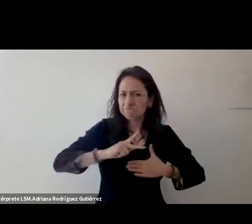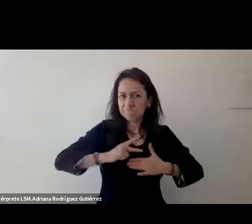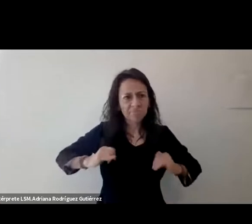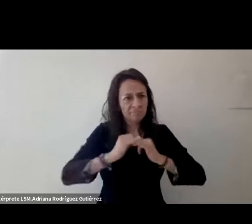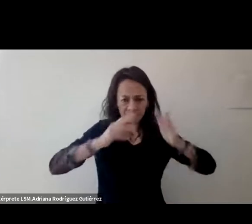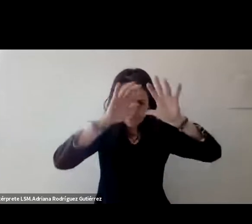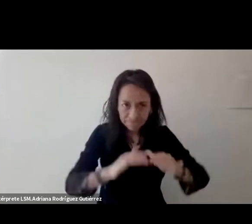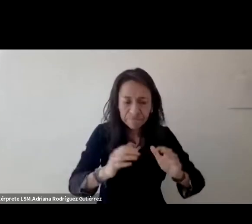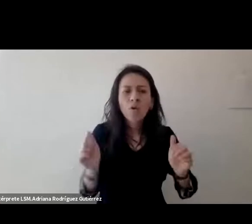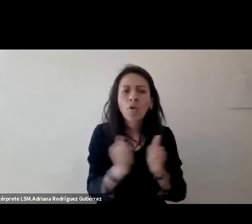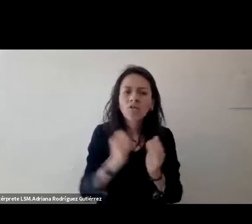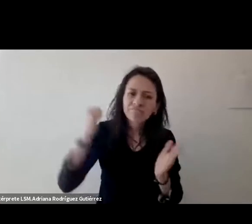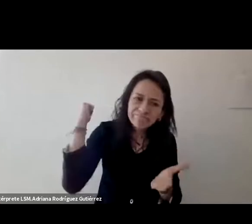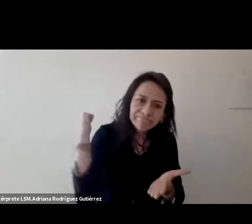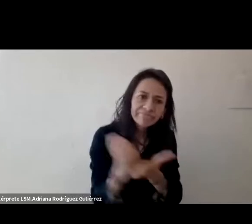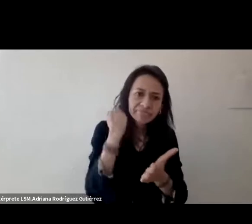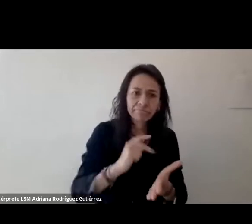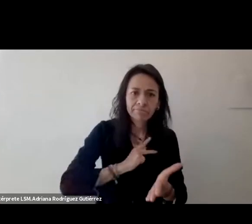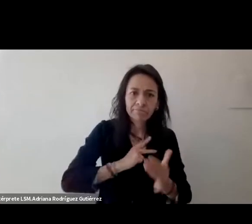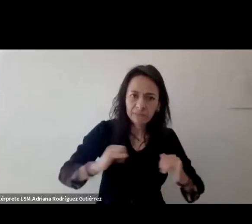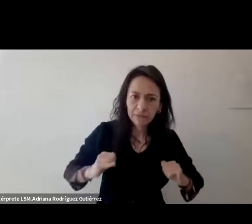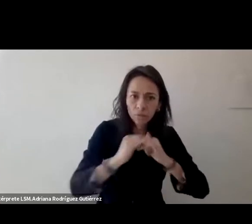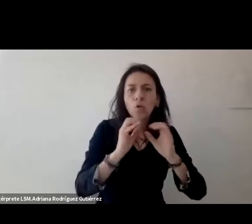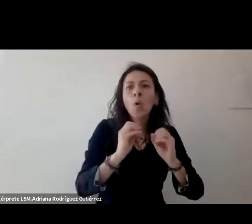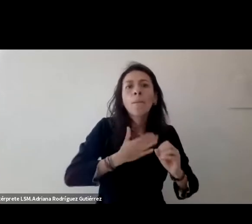a la que pertenezcan, etcétera, ¿no?